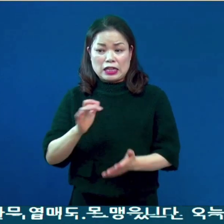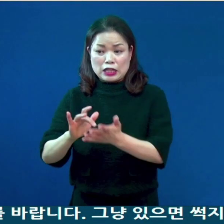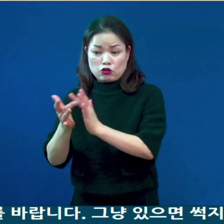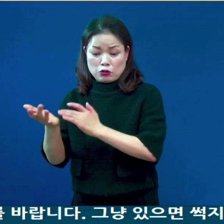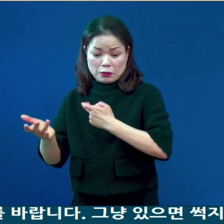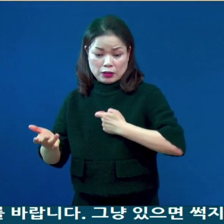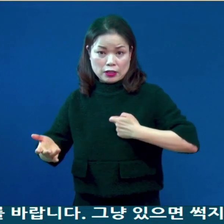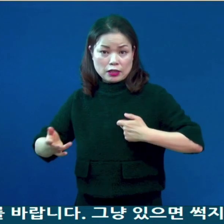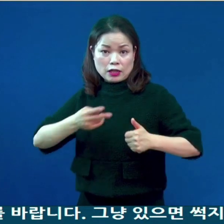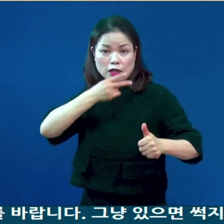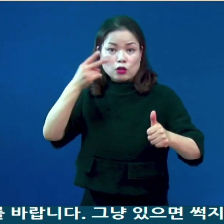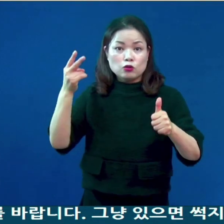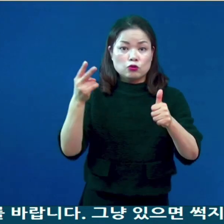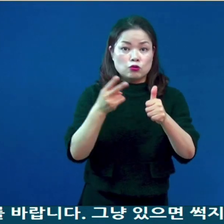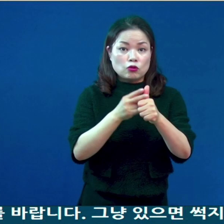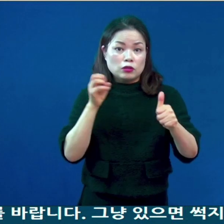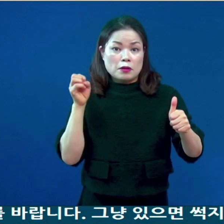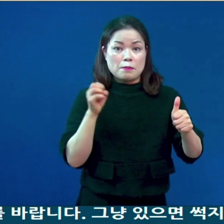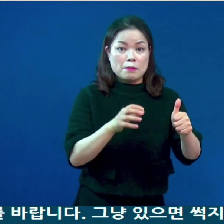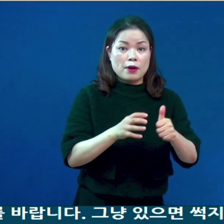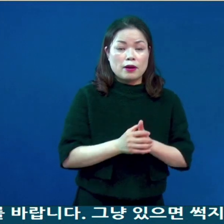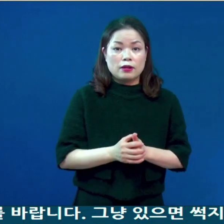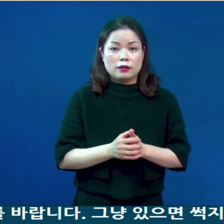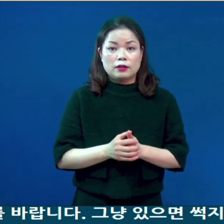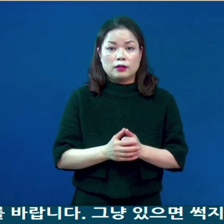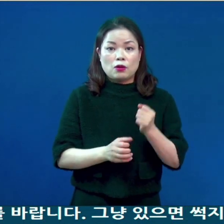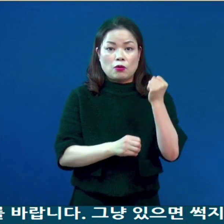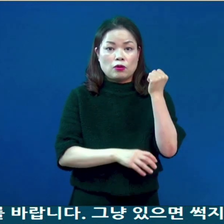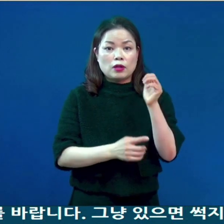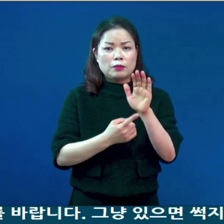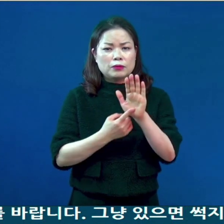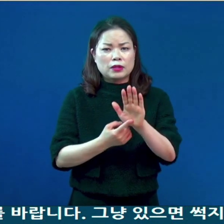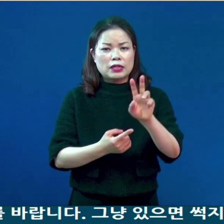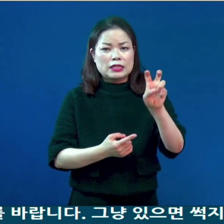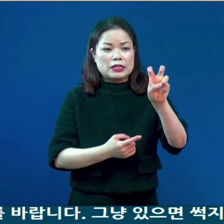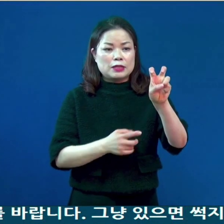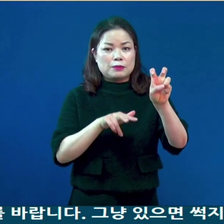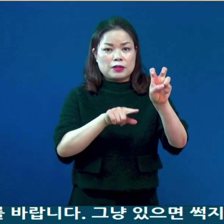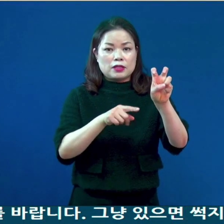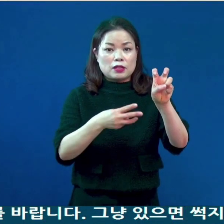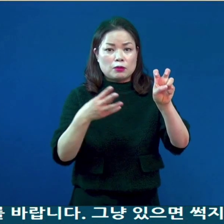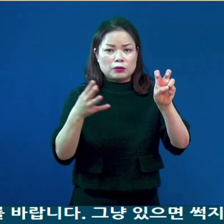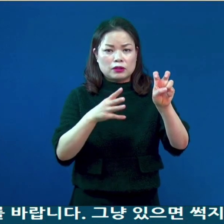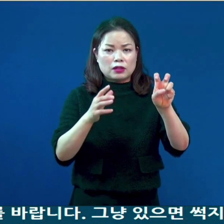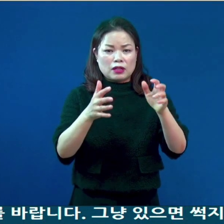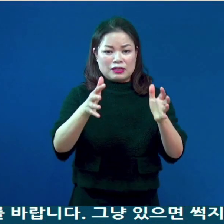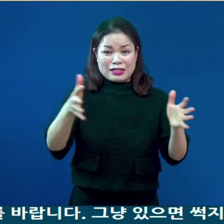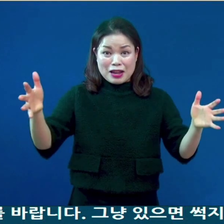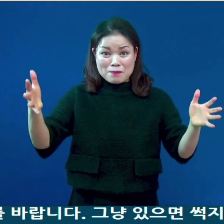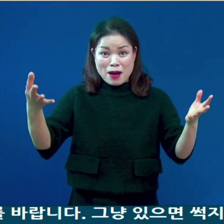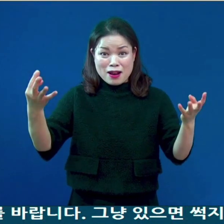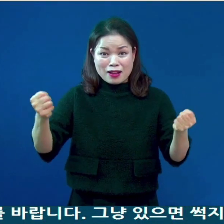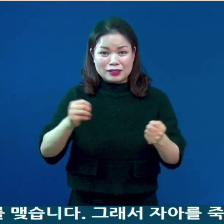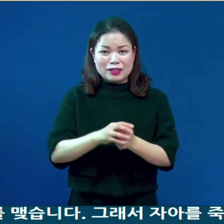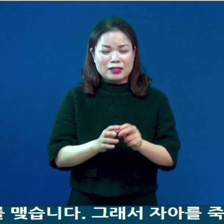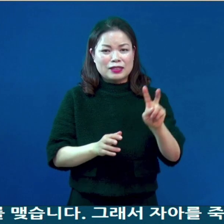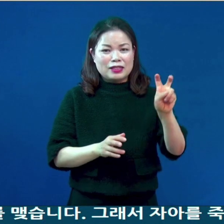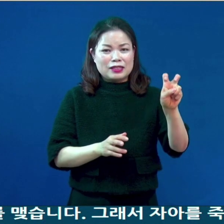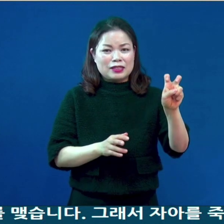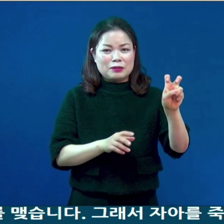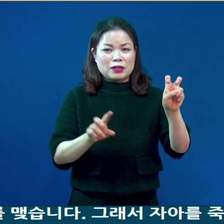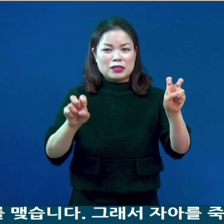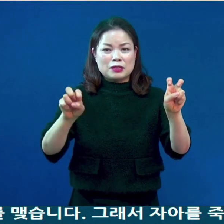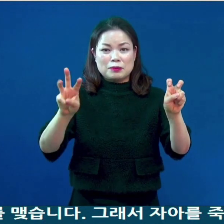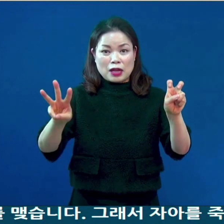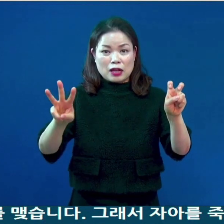거죠. 오늘 본문은 사실 원래 발표되기는 20절부터인데 양이 너무 많아서 20절부터